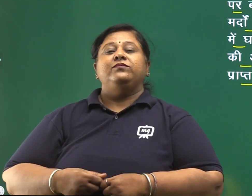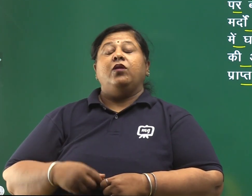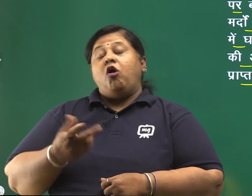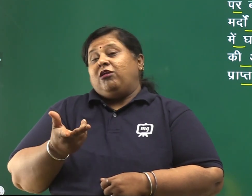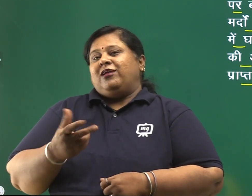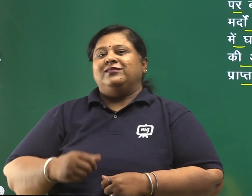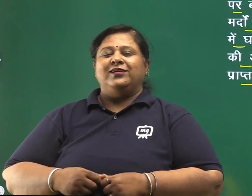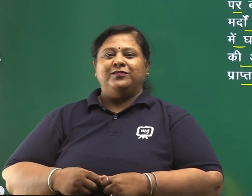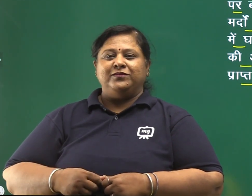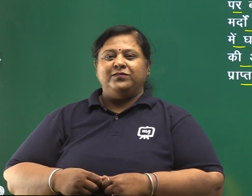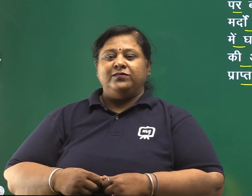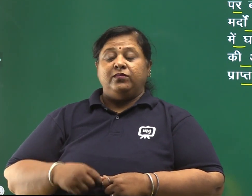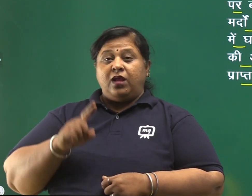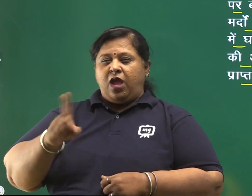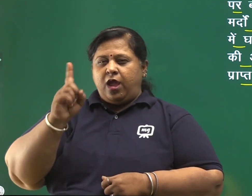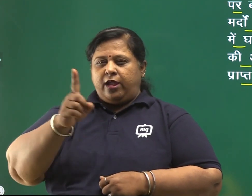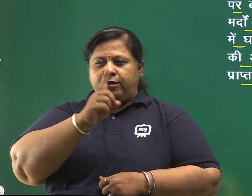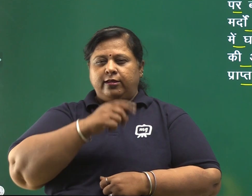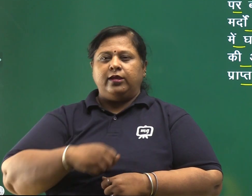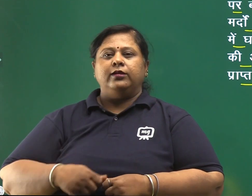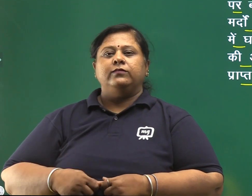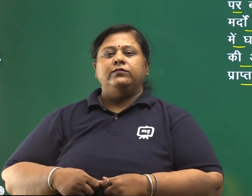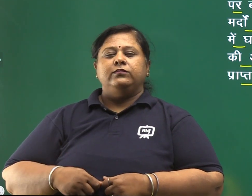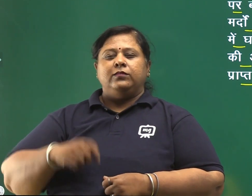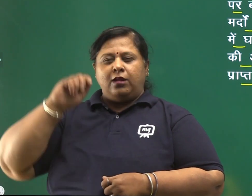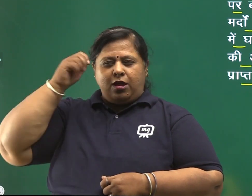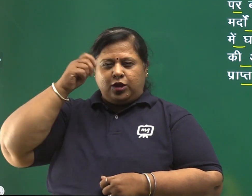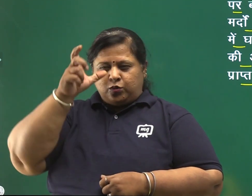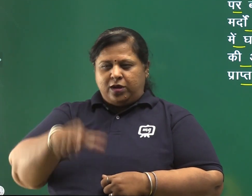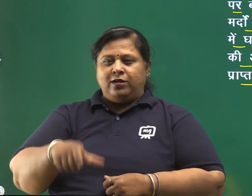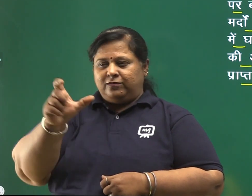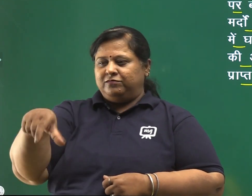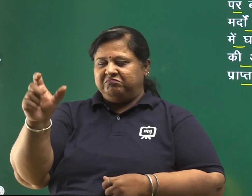किस प्रकार एक एक करके अंग्रेजों पर